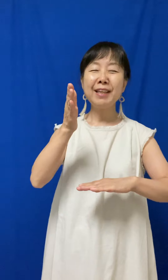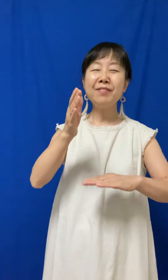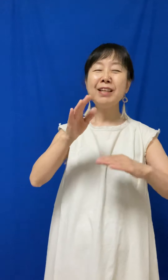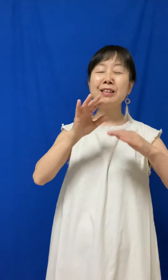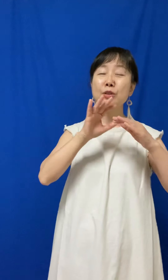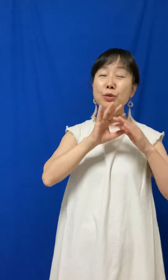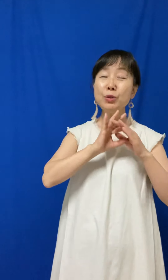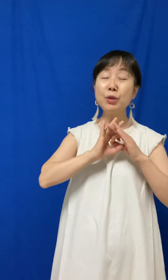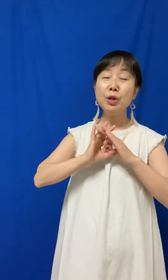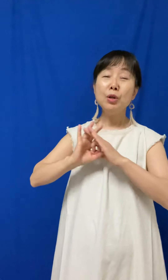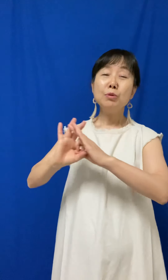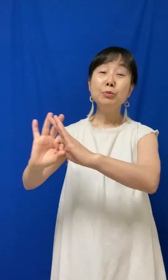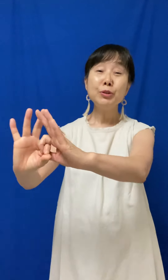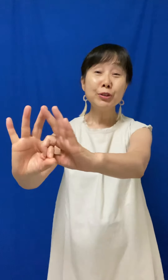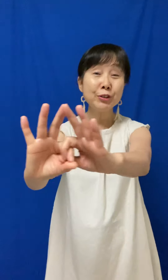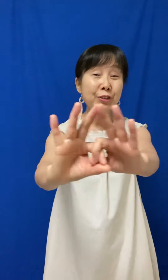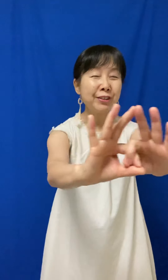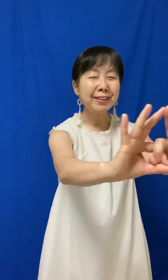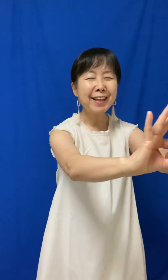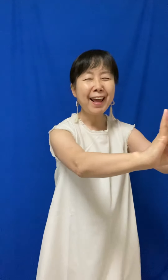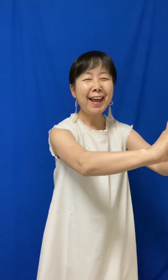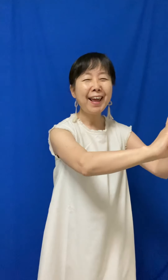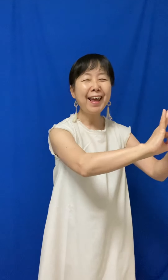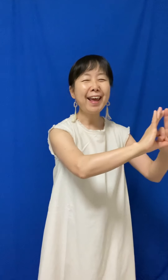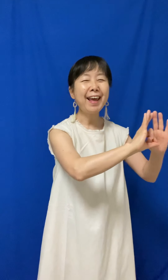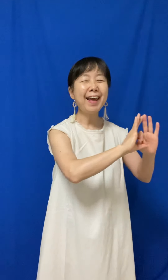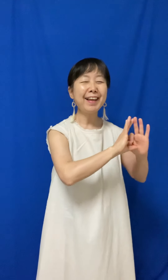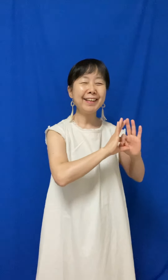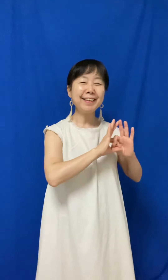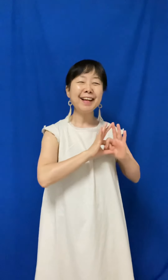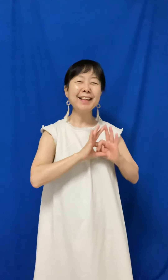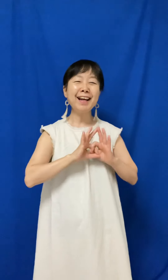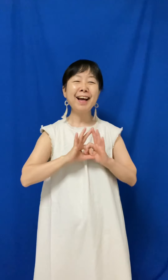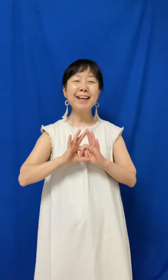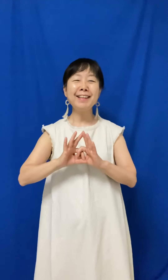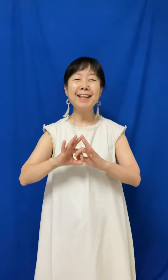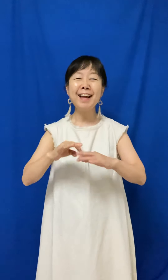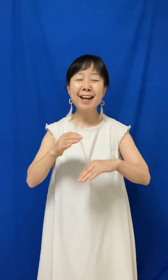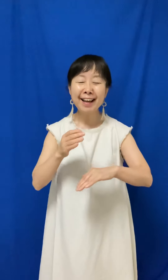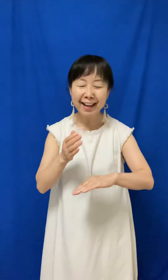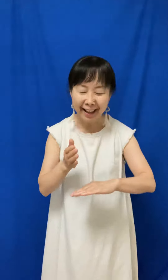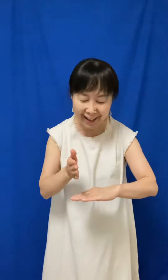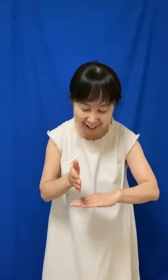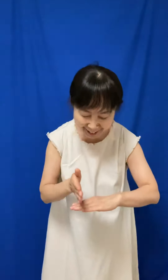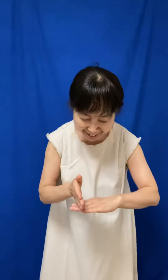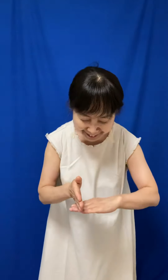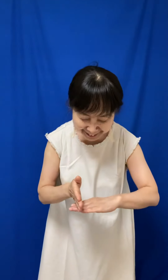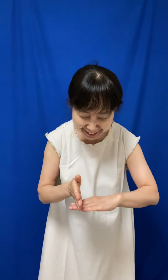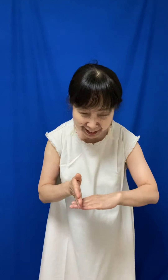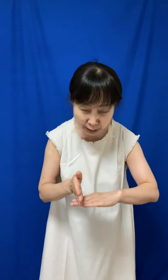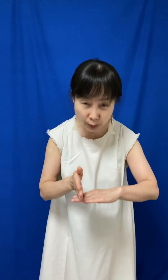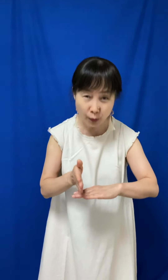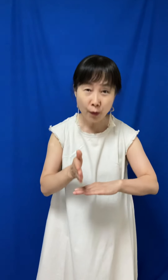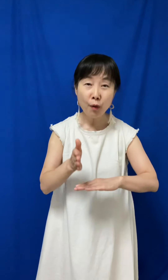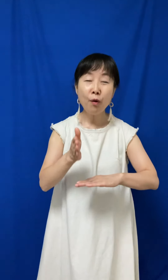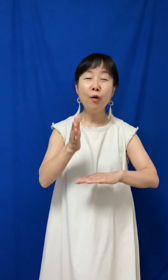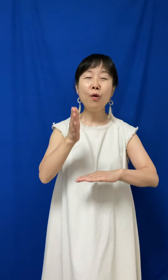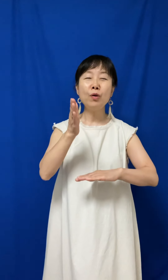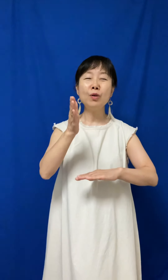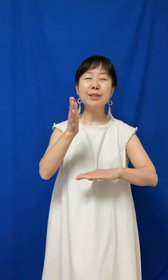ます。結んでいただいてありがとう